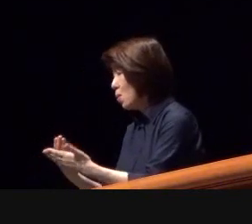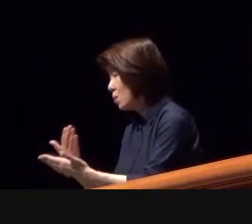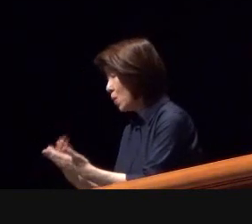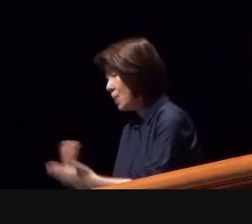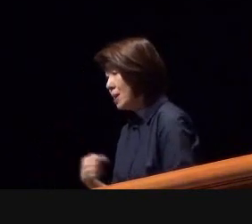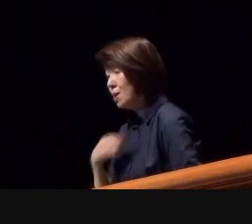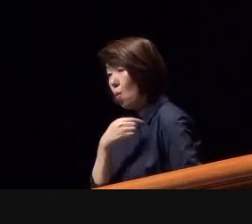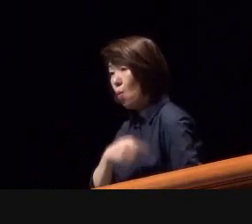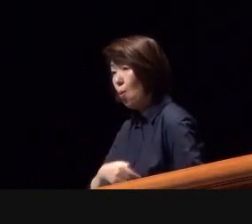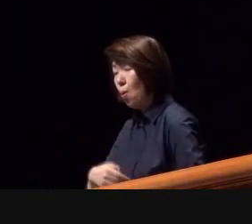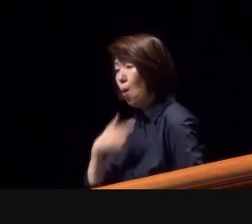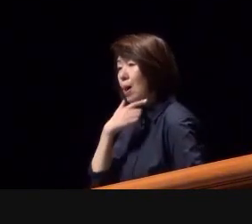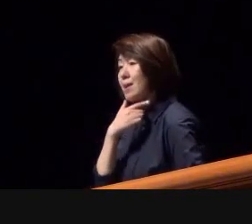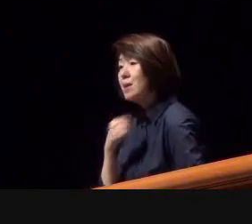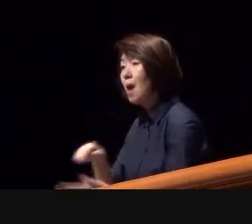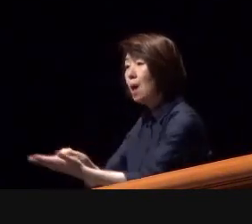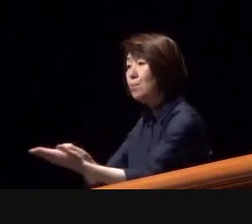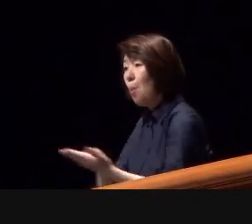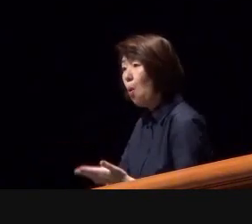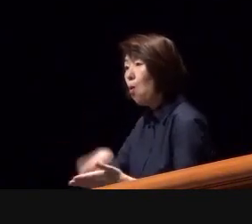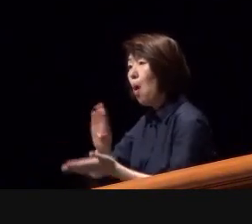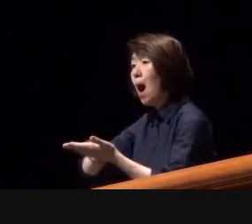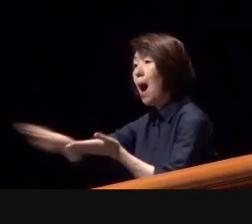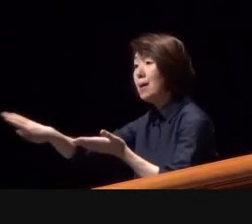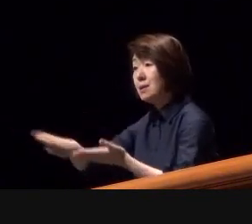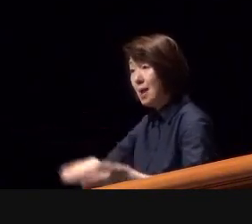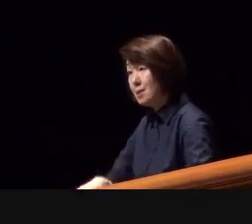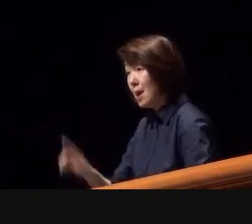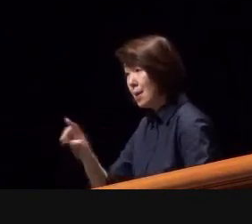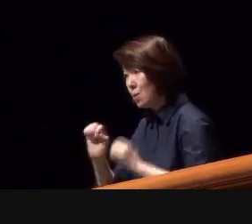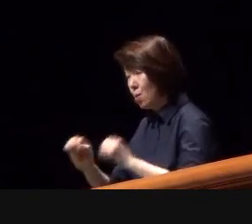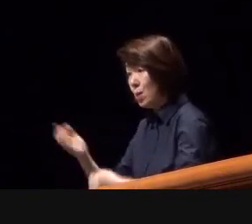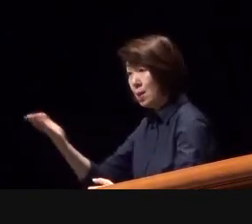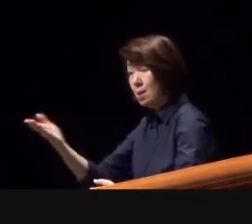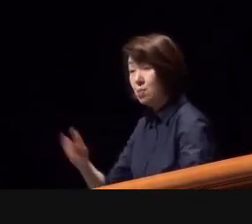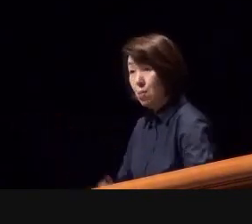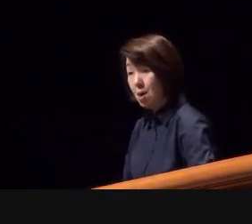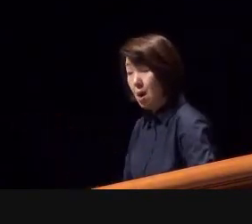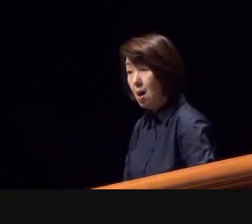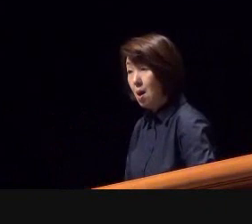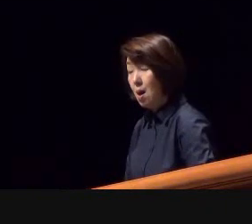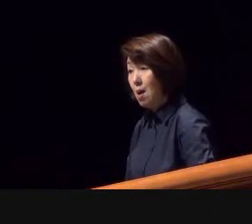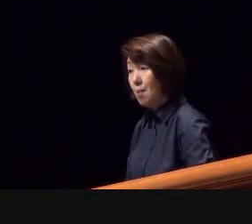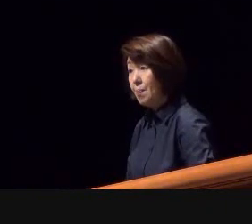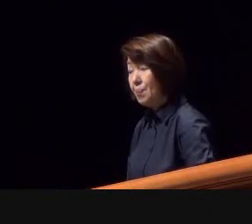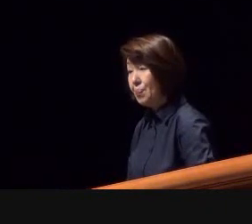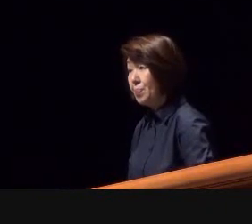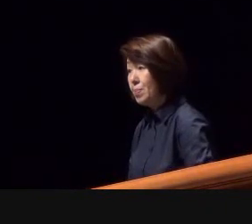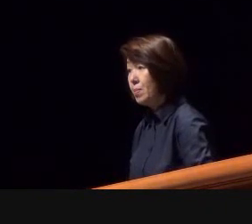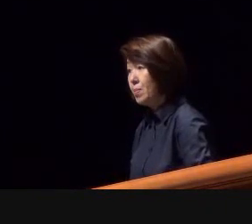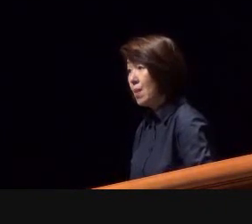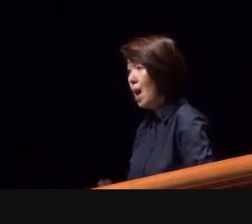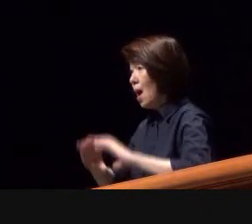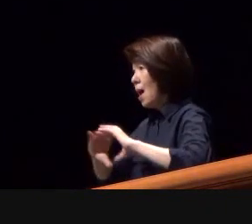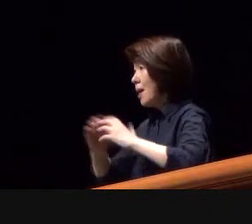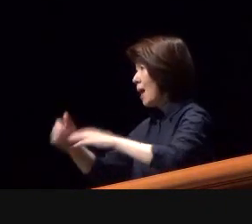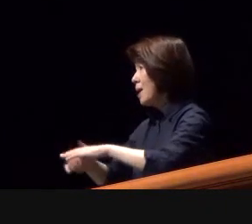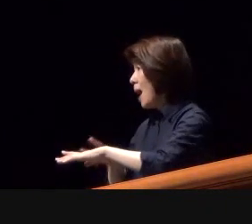心、希望、それを足蹴にして何をしているか、トップセールス、海